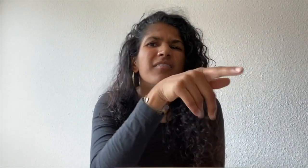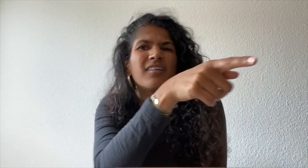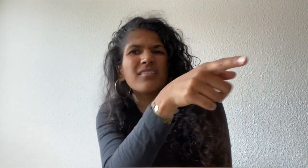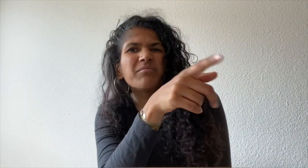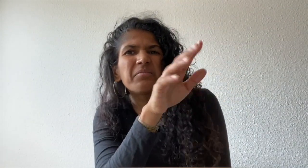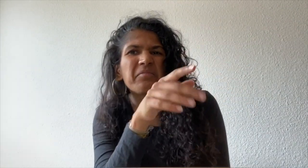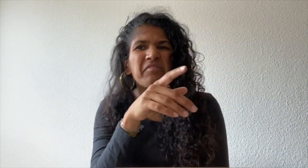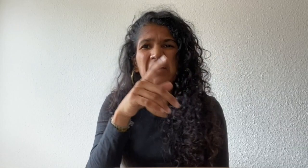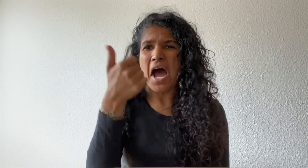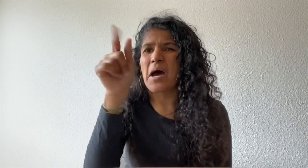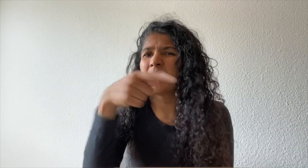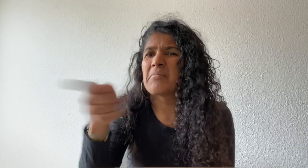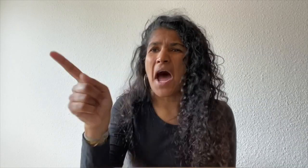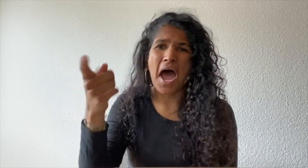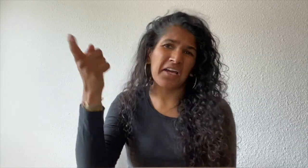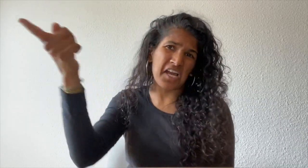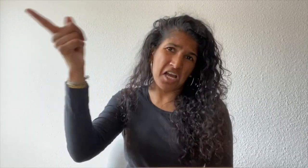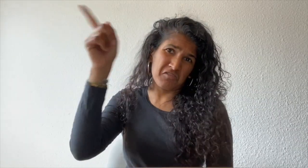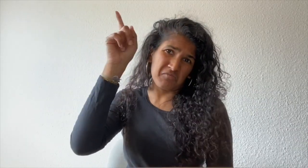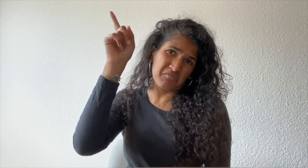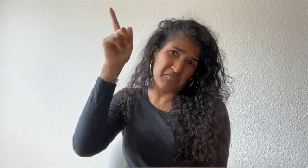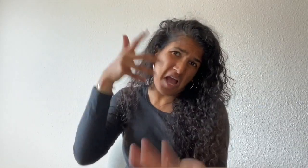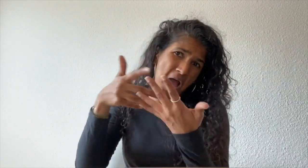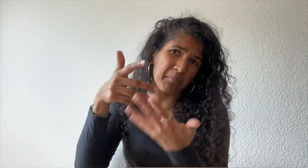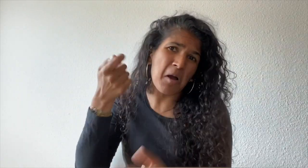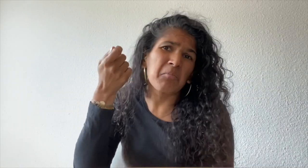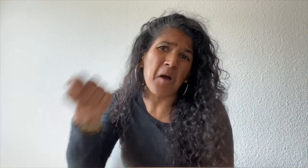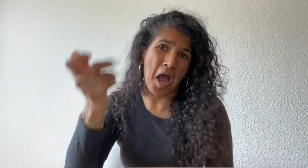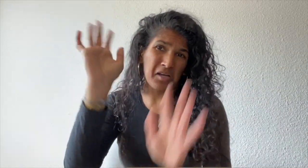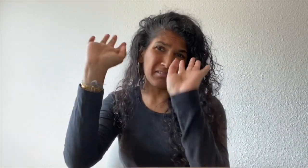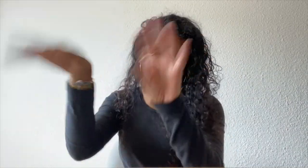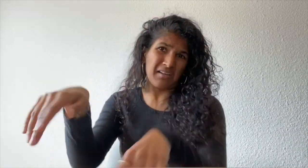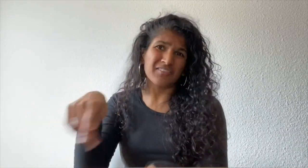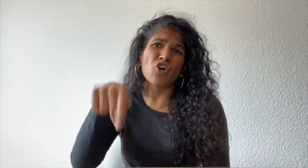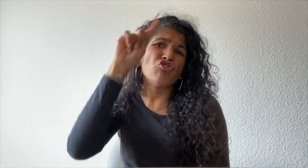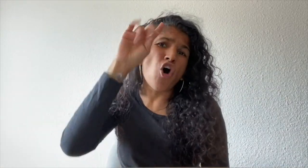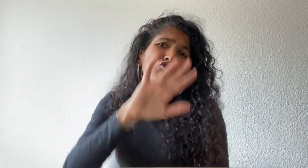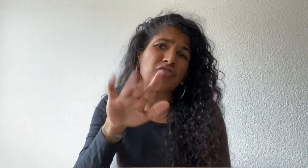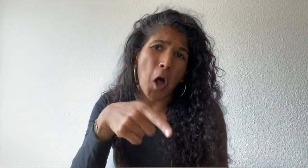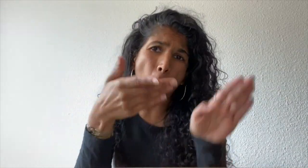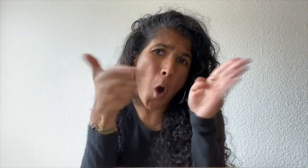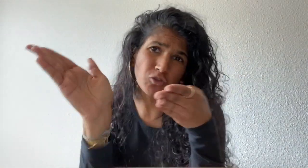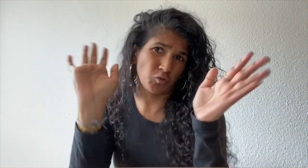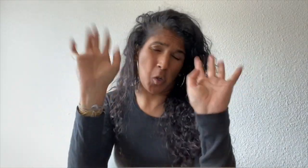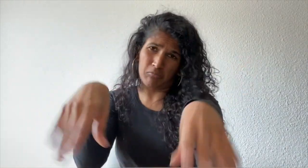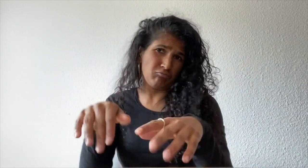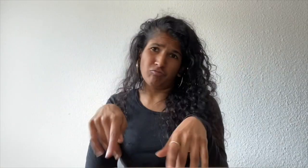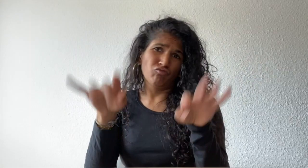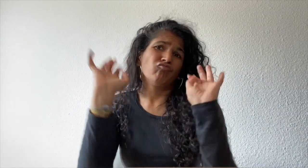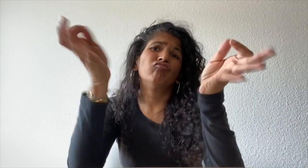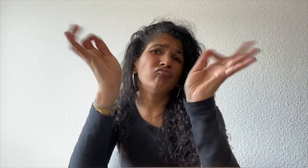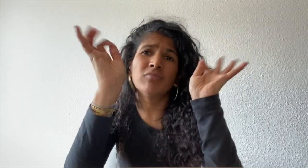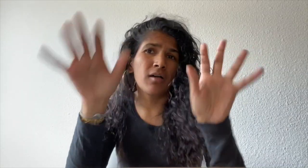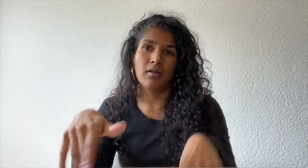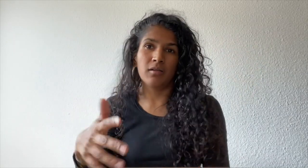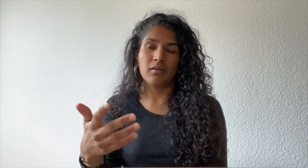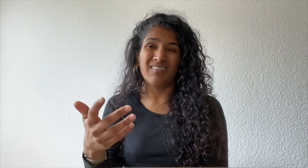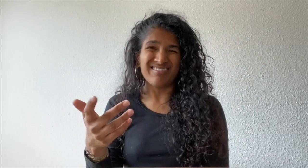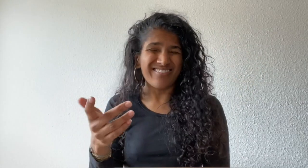Einer wurde gesagt, dass der Mord in den USA lediglich ein Einzelfall sei und so etwas in